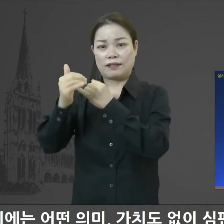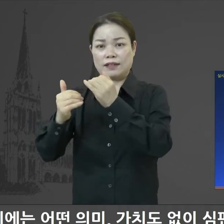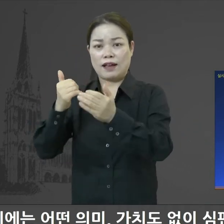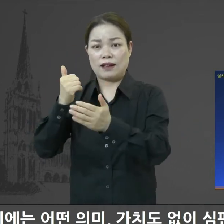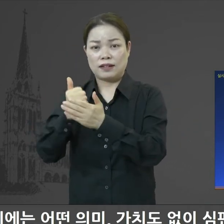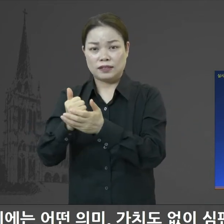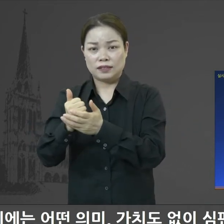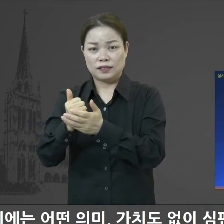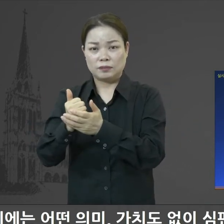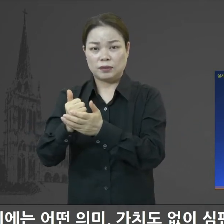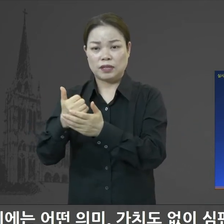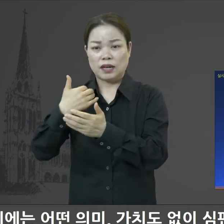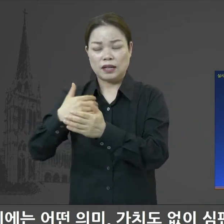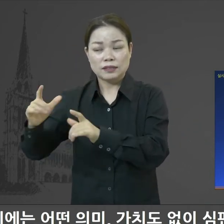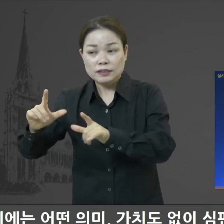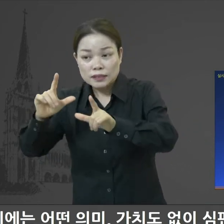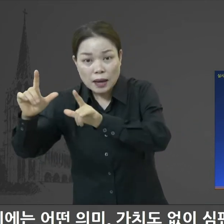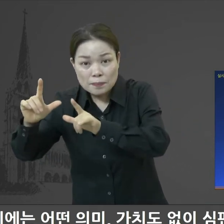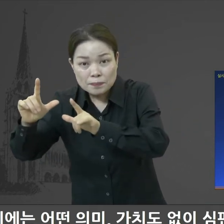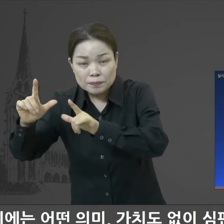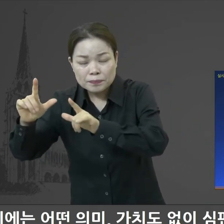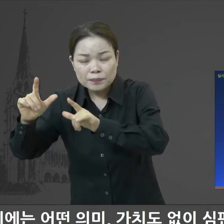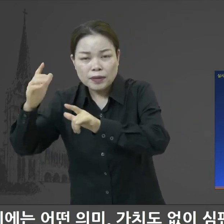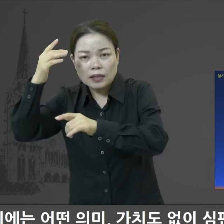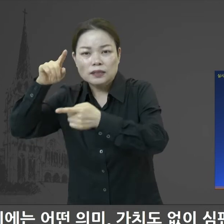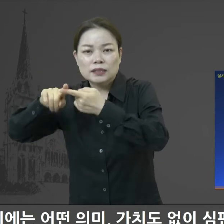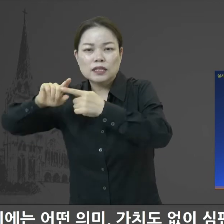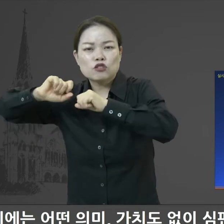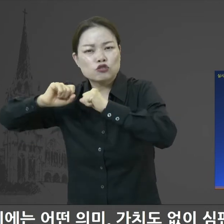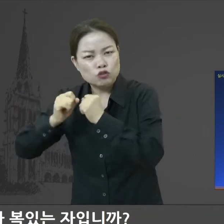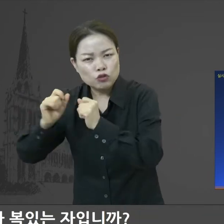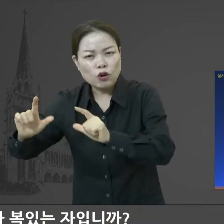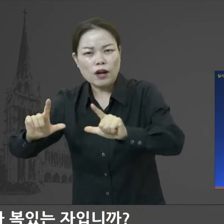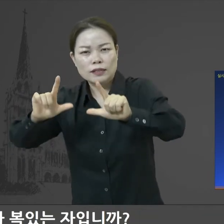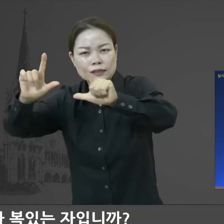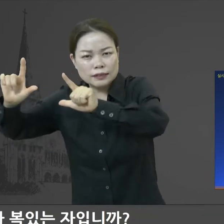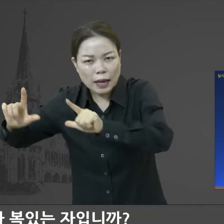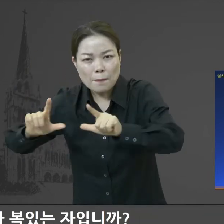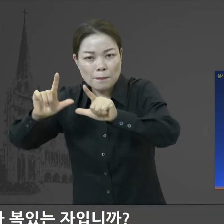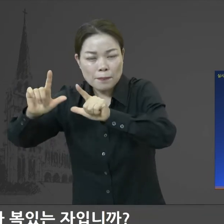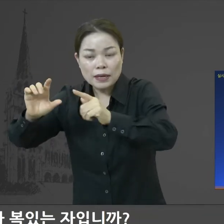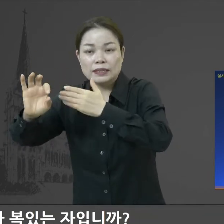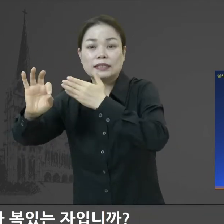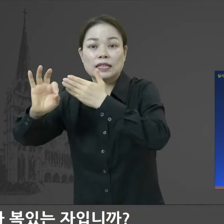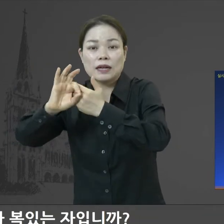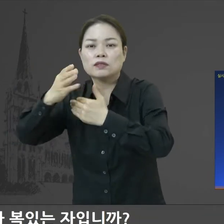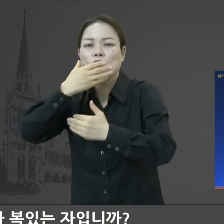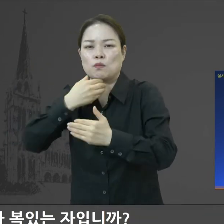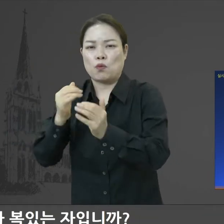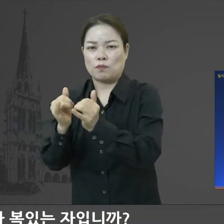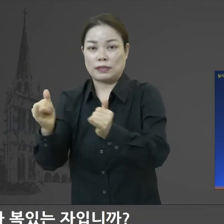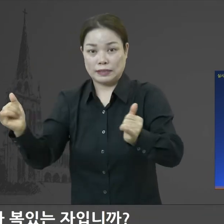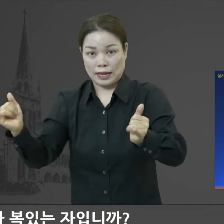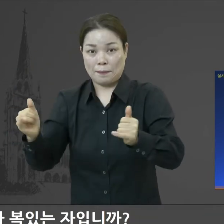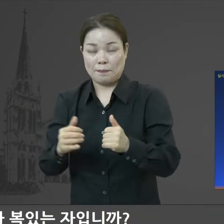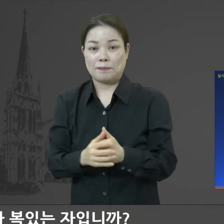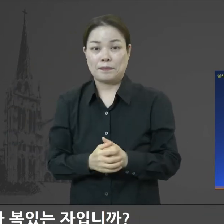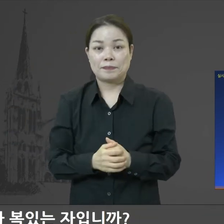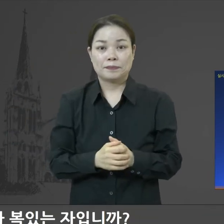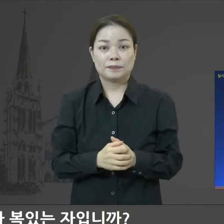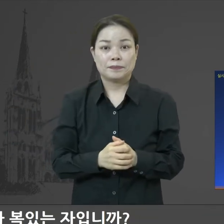아는 길을 걸어가는 것. 아멘이십니까? 하나님이 인정하는 길을 걸어가고 있다면 그 사람은 복 받은 것입니다.